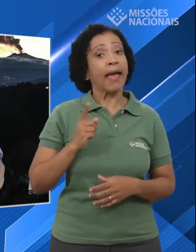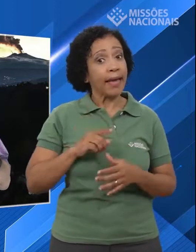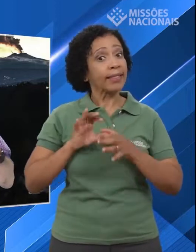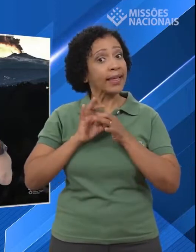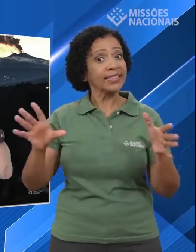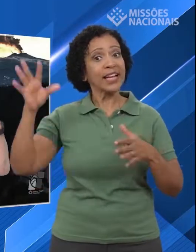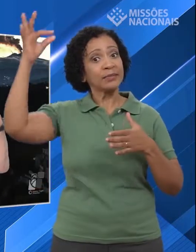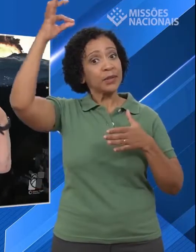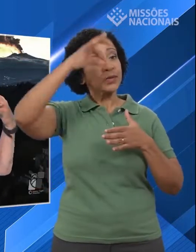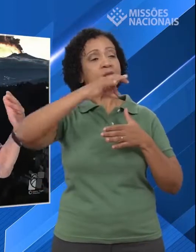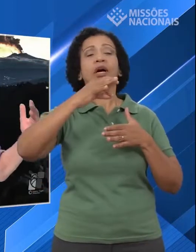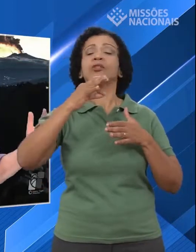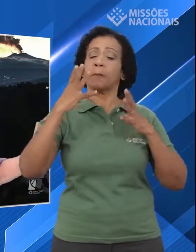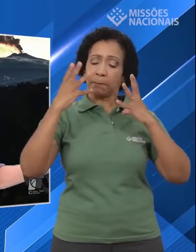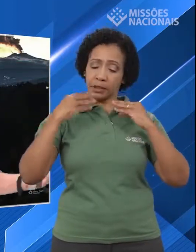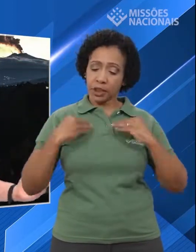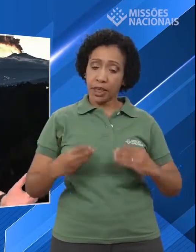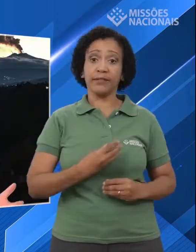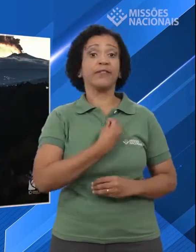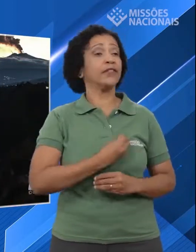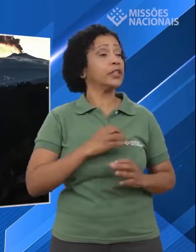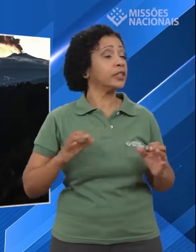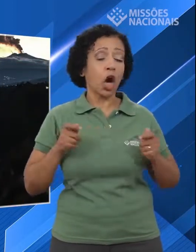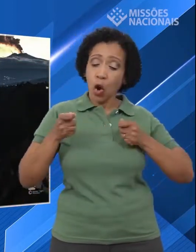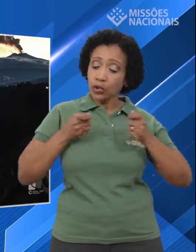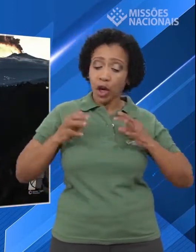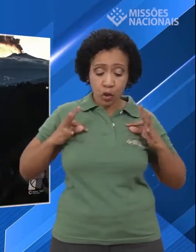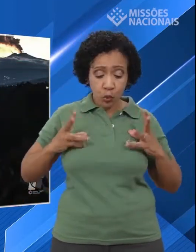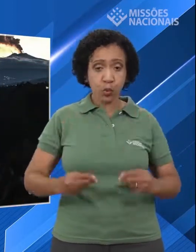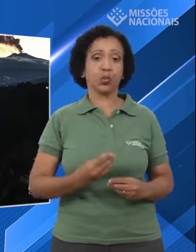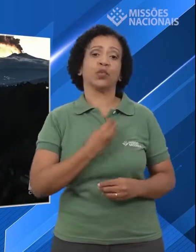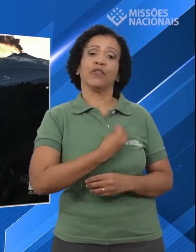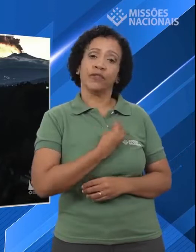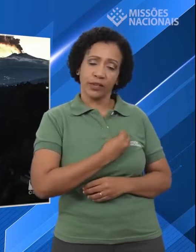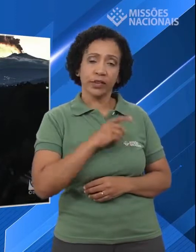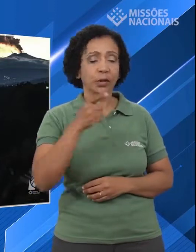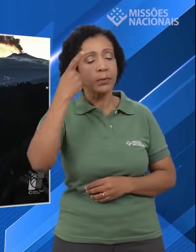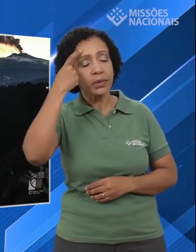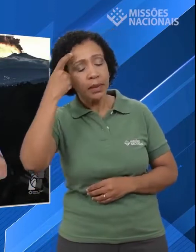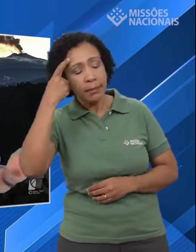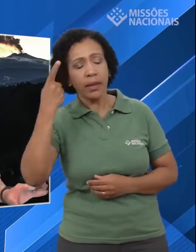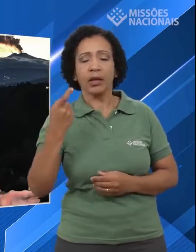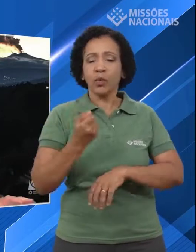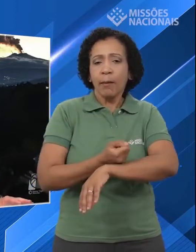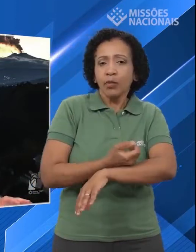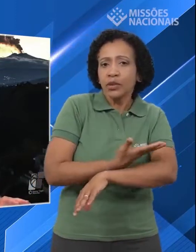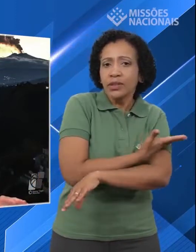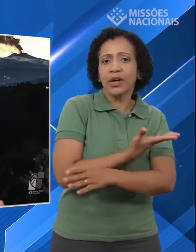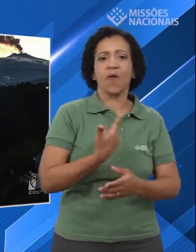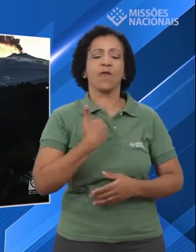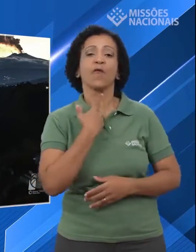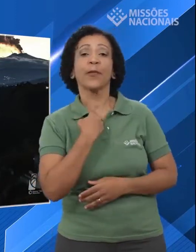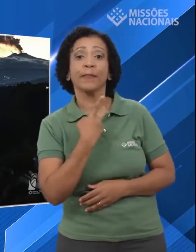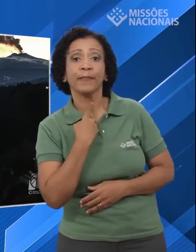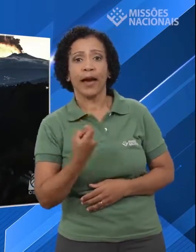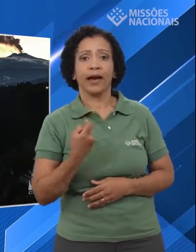primeiramente quer dizer permitir o espírito santo ter acesso completo que ele tenha o controle total de toda